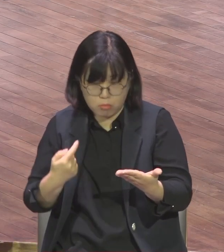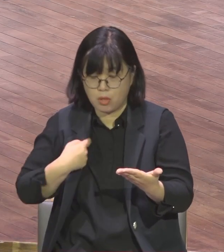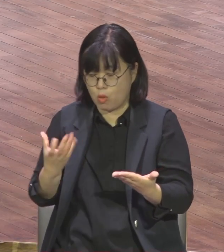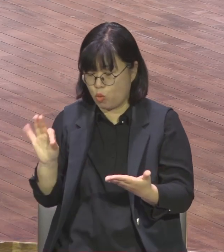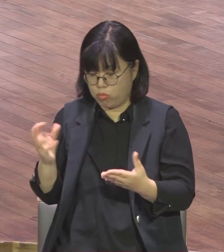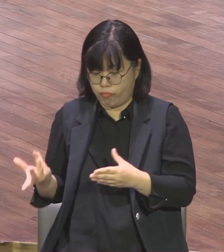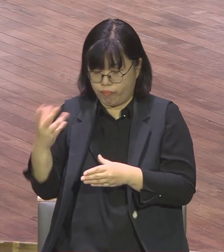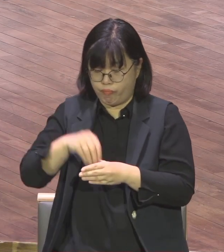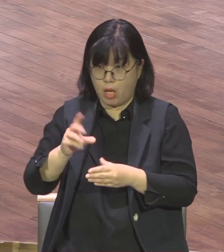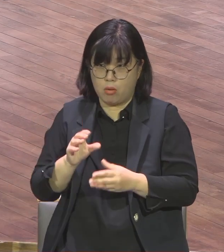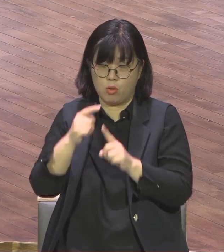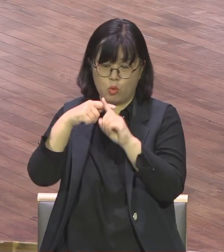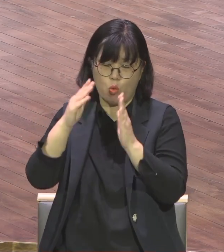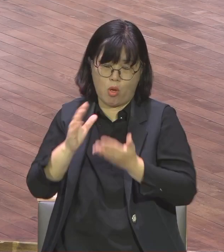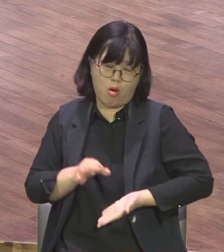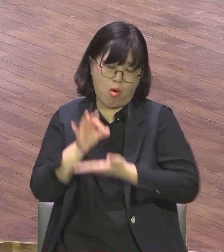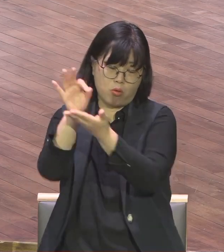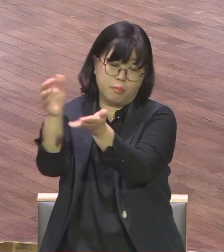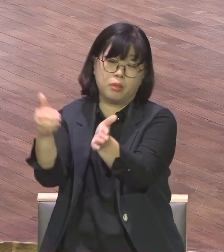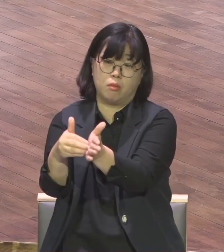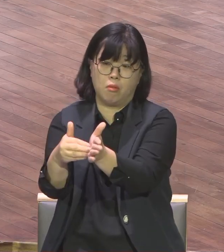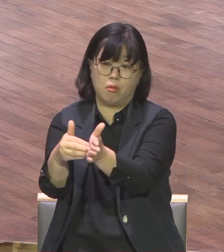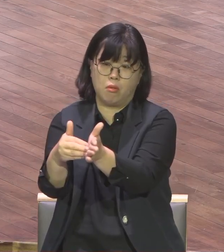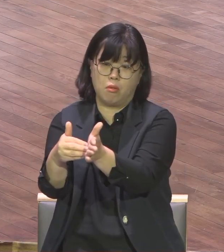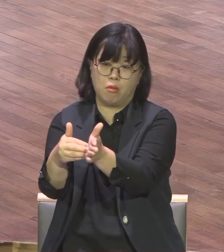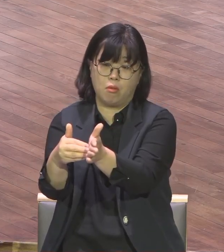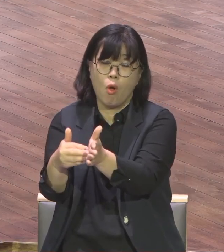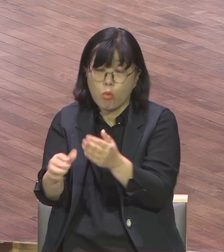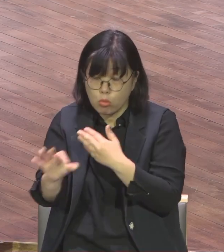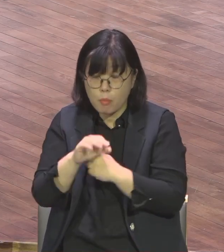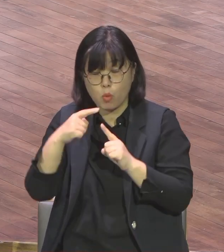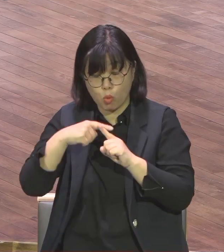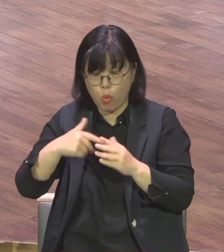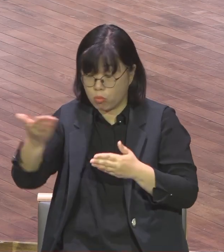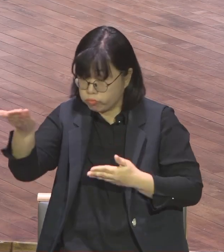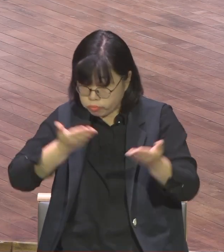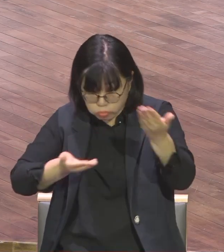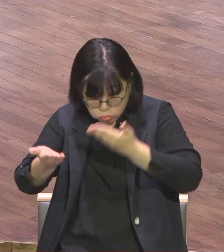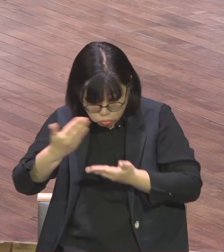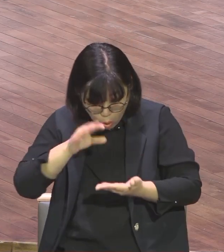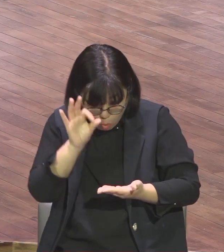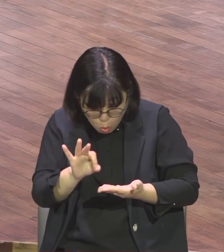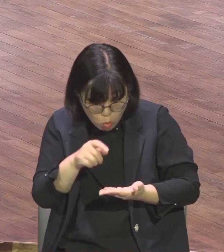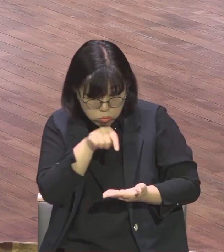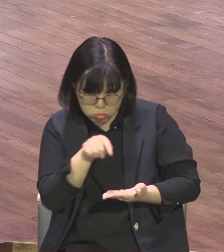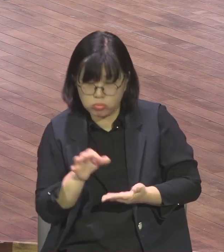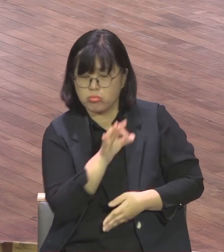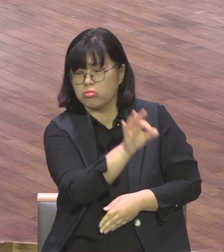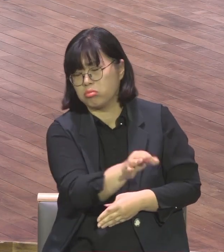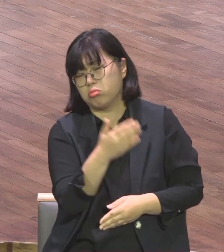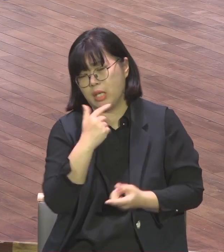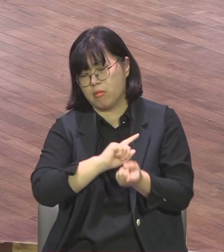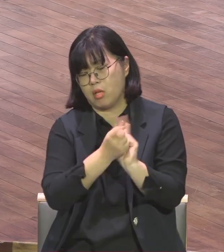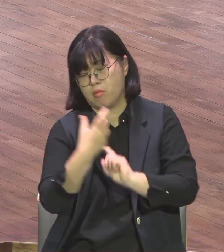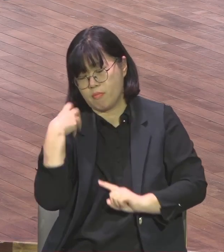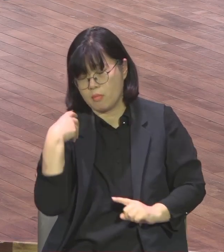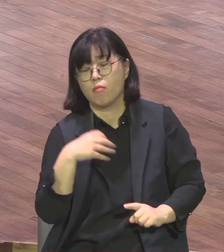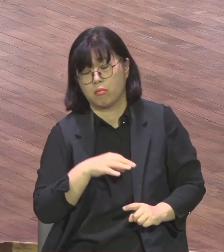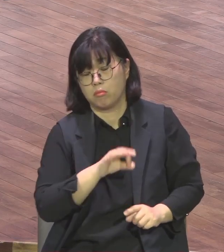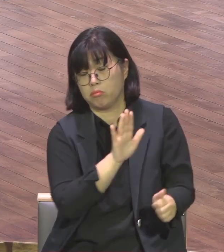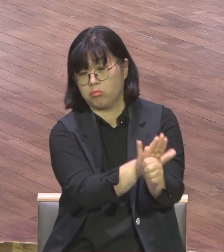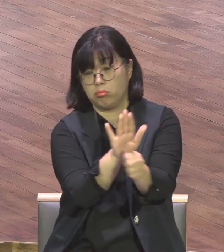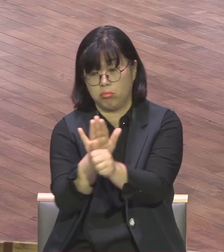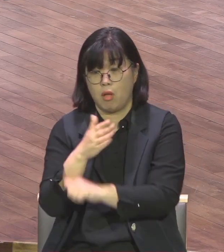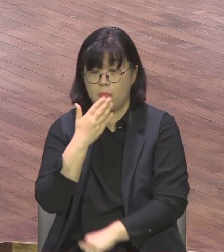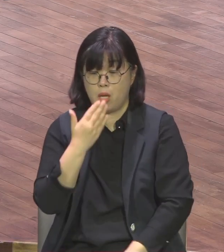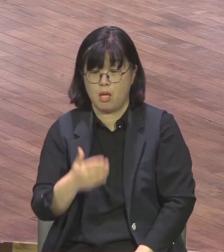그쪽에 왜 드린 사람 기도하고 결정했으니까 그렇게 해주. 그것처럼 절대 누굴 개인적으로 하지 말라고. 인성 먹는 것처럼 아,